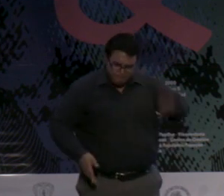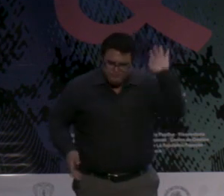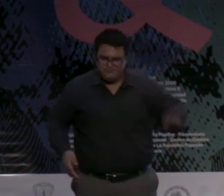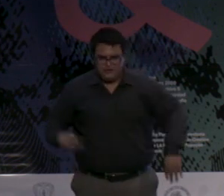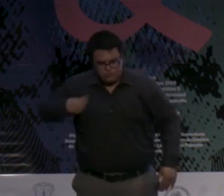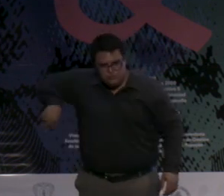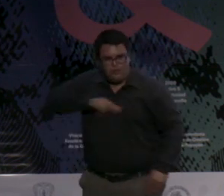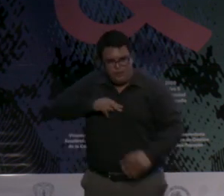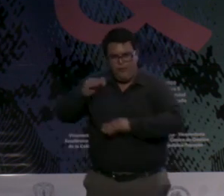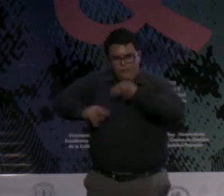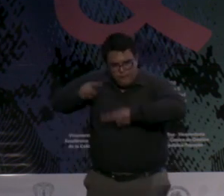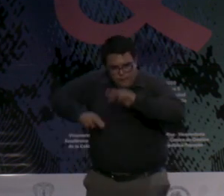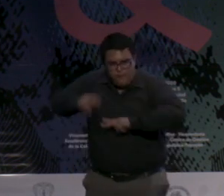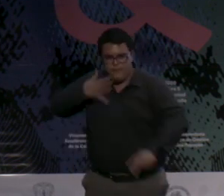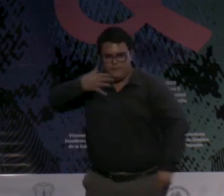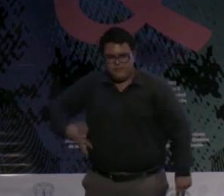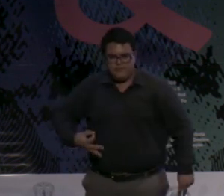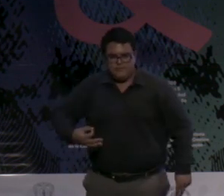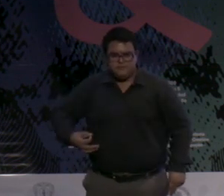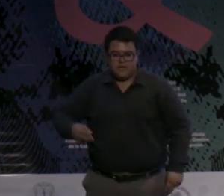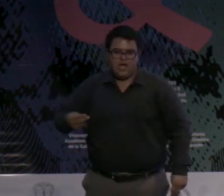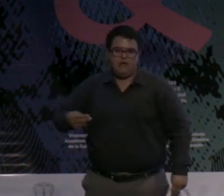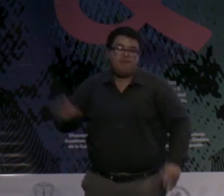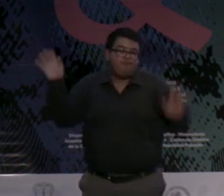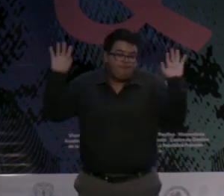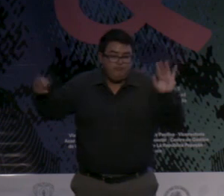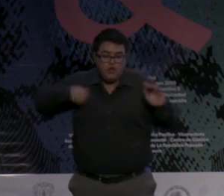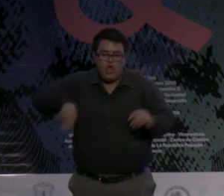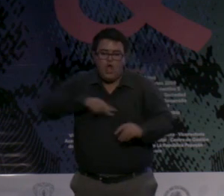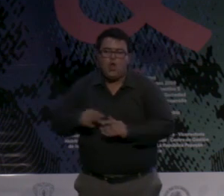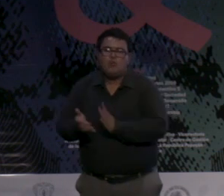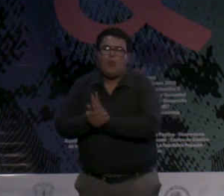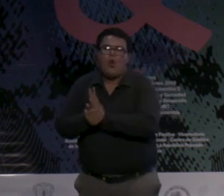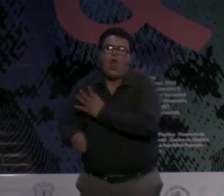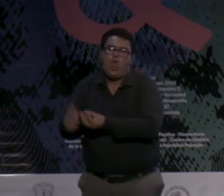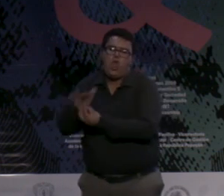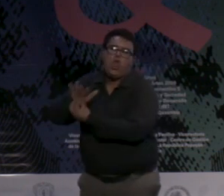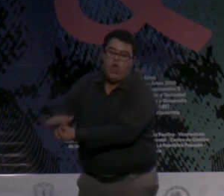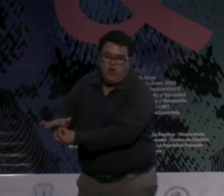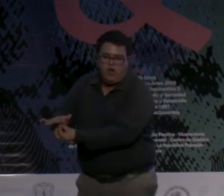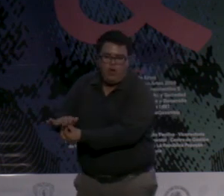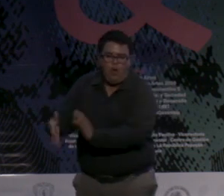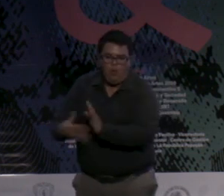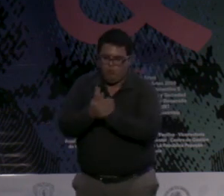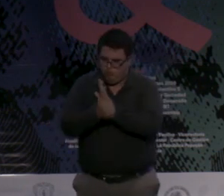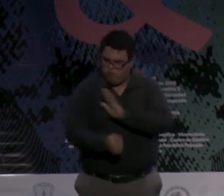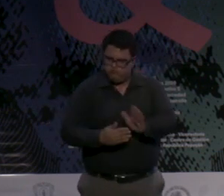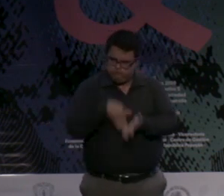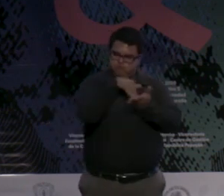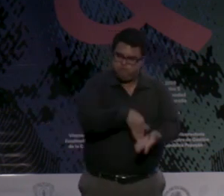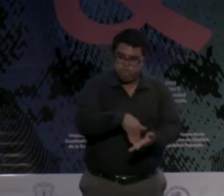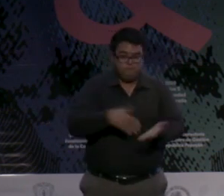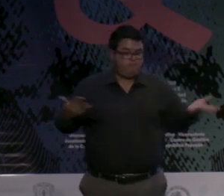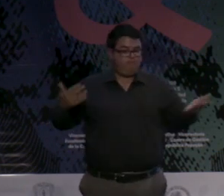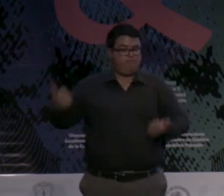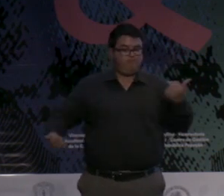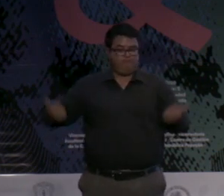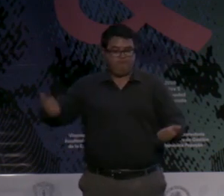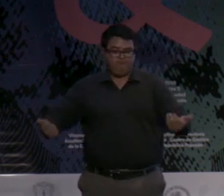dicen: pudimos, la hicimos nosotros, no nos la regaló nadie, no nos la entregó nadie, no somos dignos de